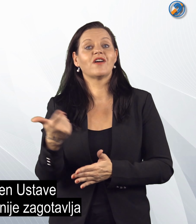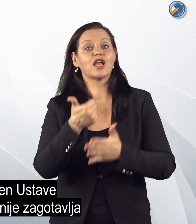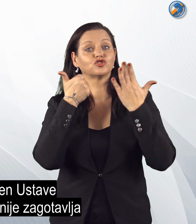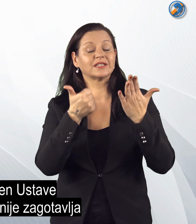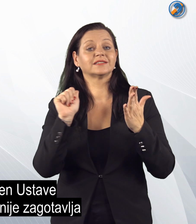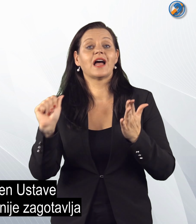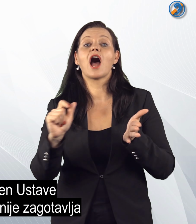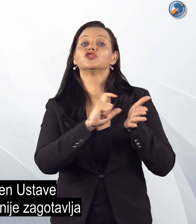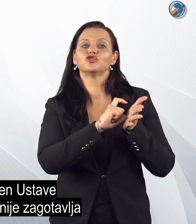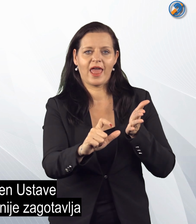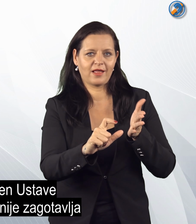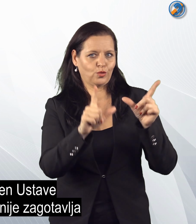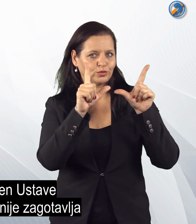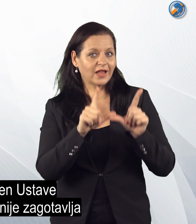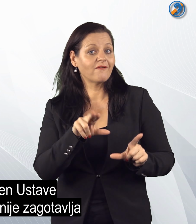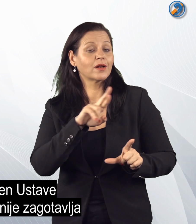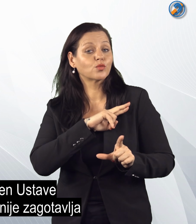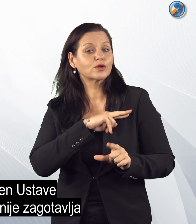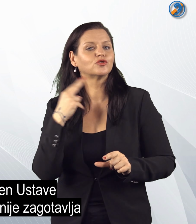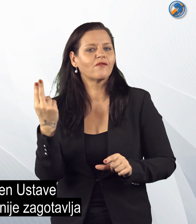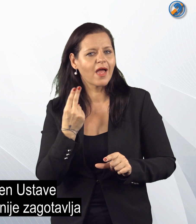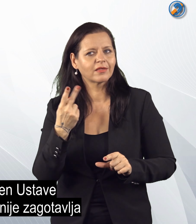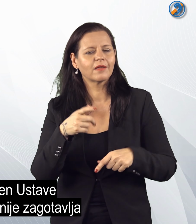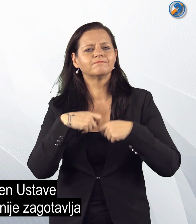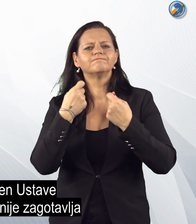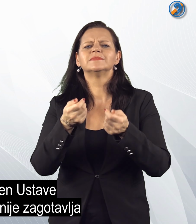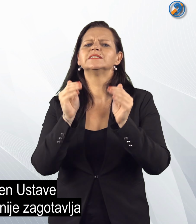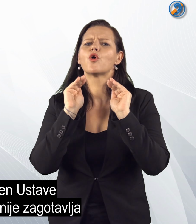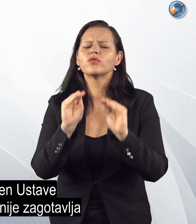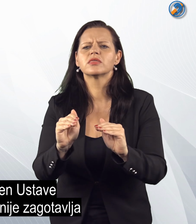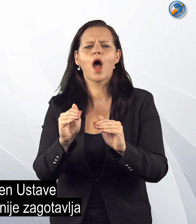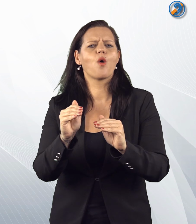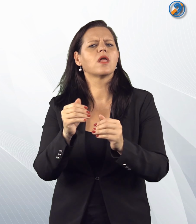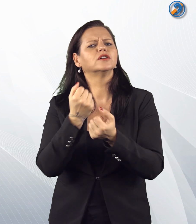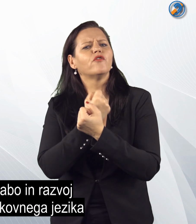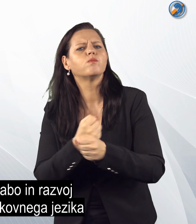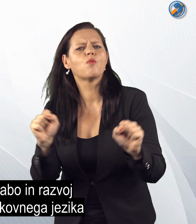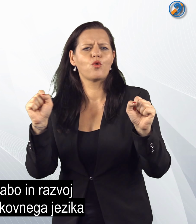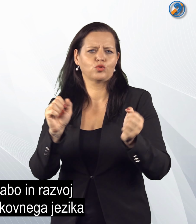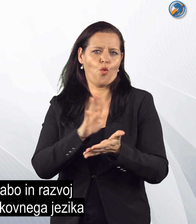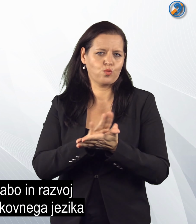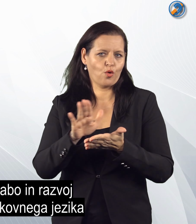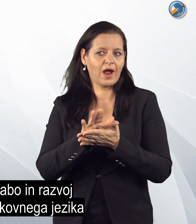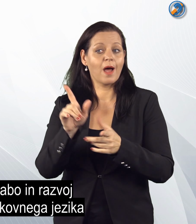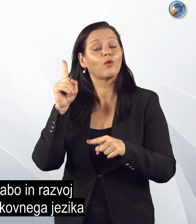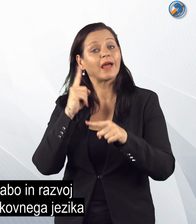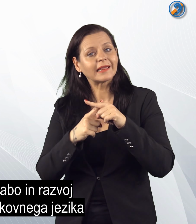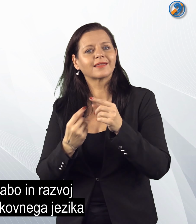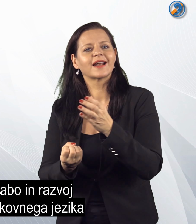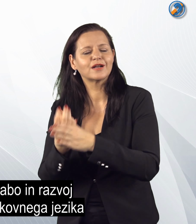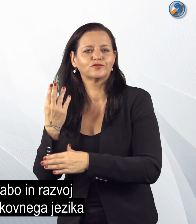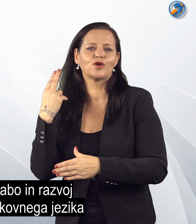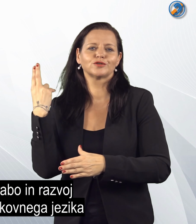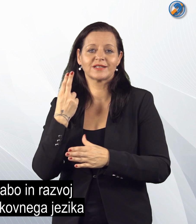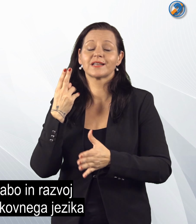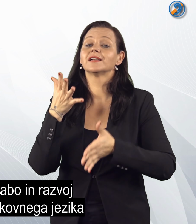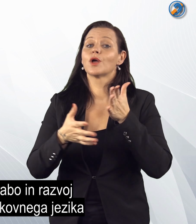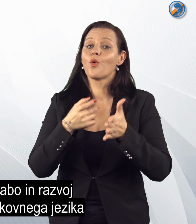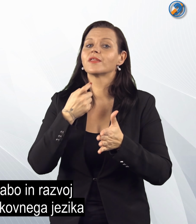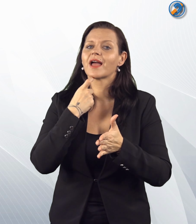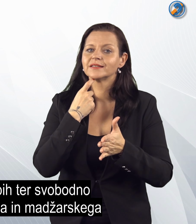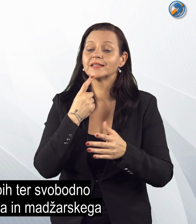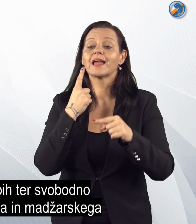Novi 62.a člen Ustave Republike Slovenije zagotavlja svobodno uporabo in razvoj slovenskega znakovnega jezika